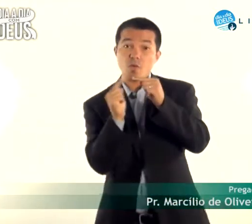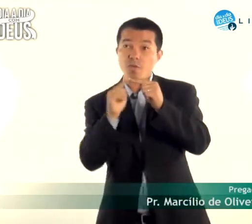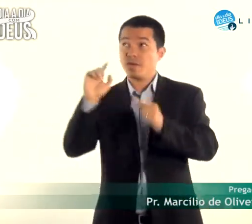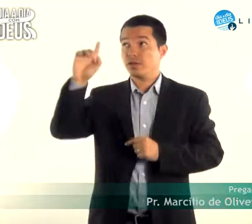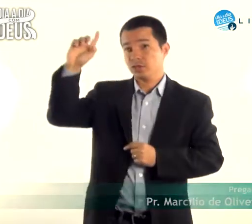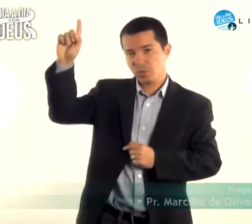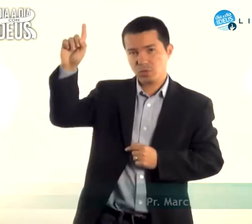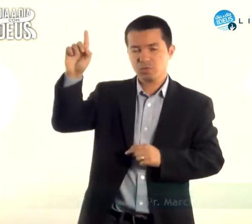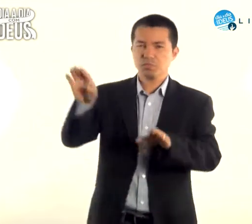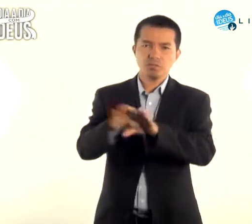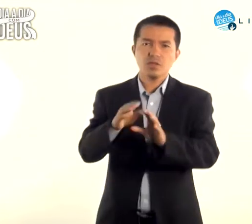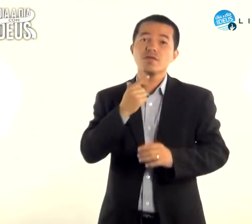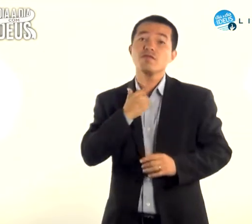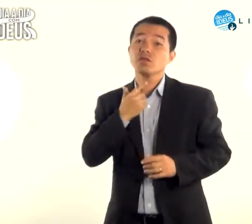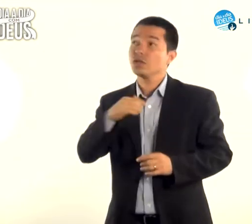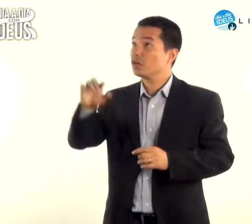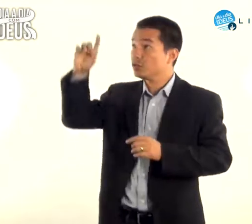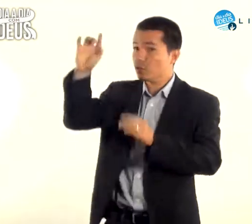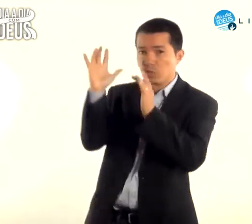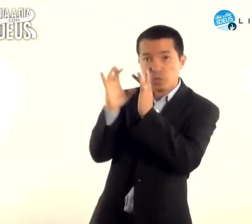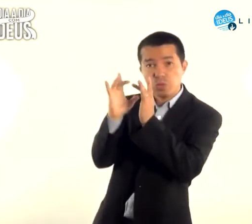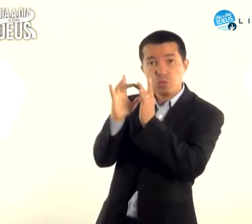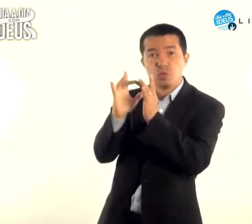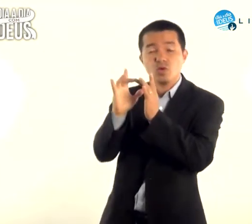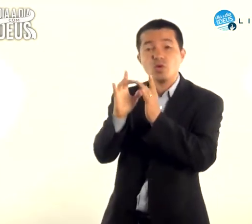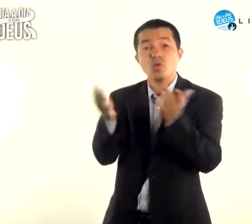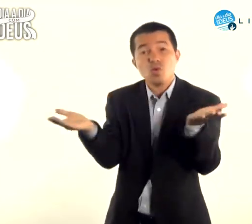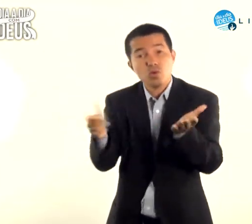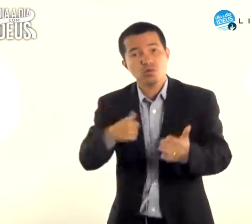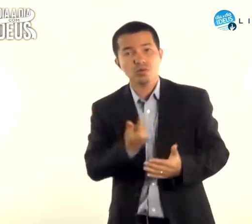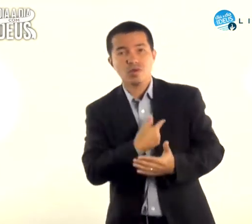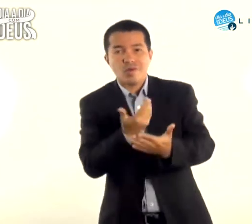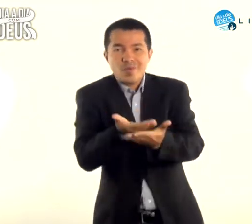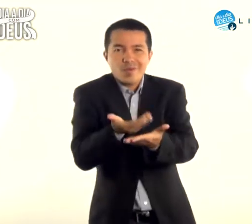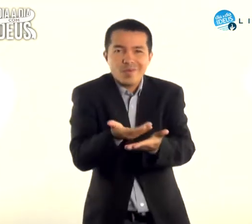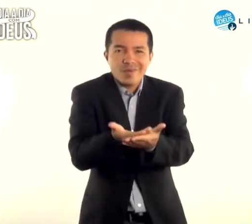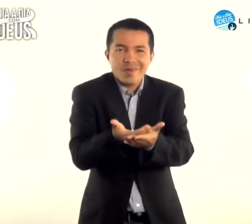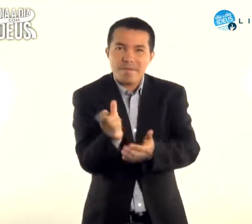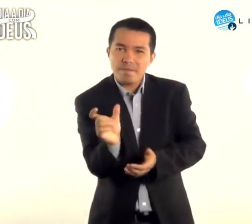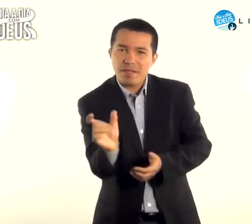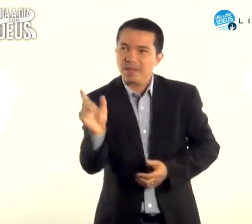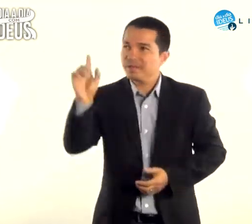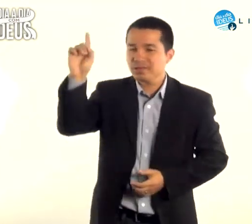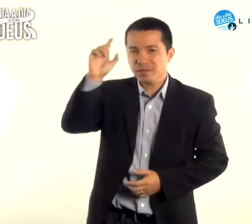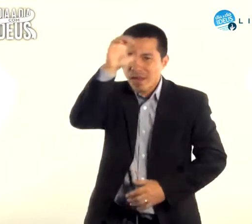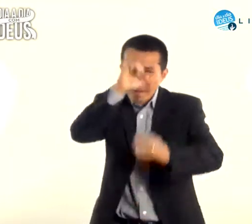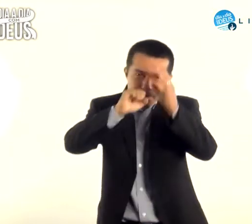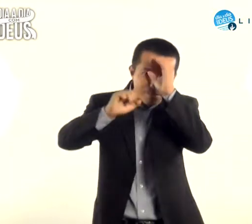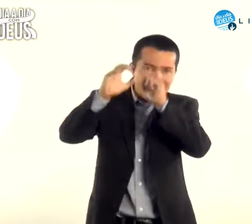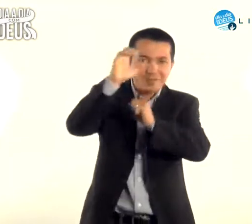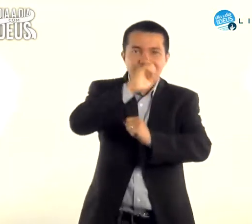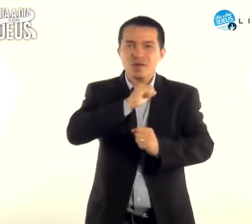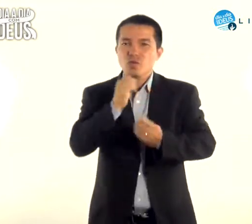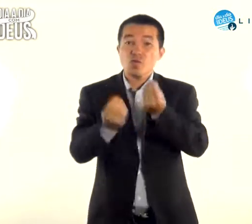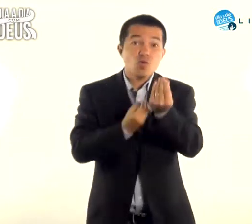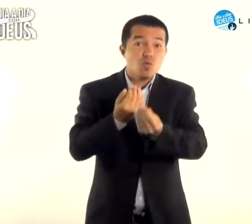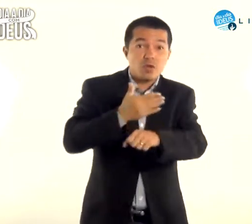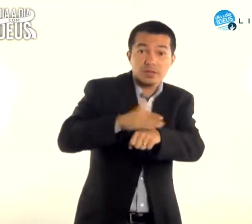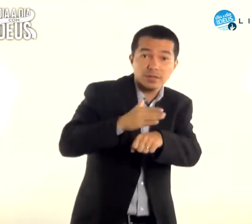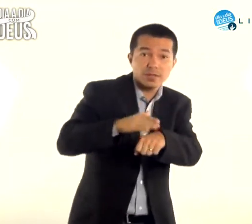que Ele valoriza. E assim nós vamos estudar a palavra de Deus para aprender e colocar em prática nessa semana. Você pode abrir a sua Bíblia